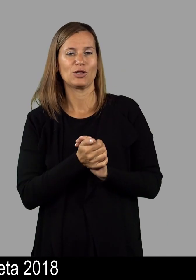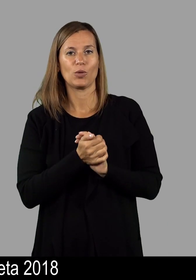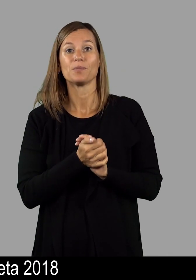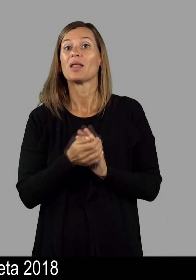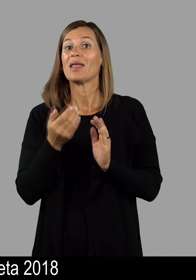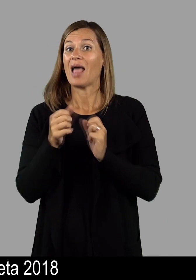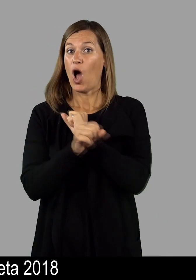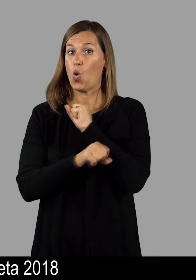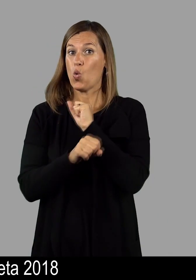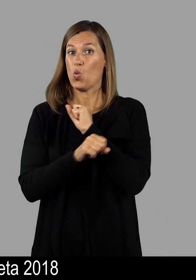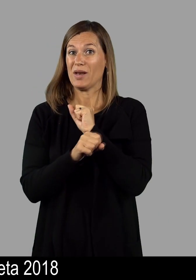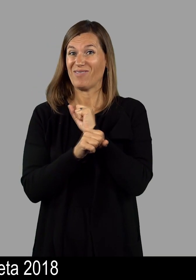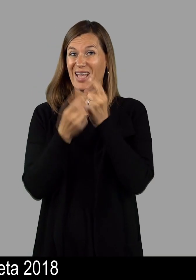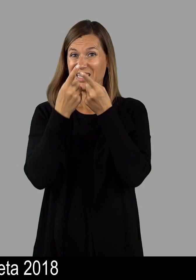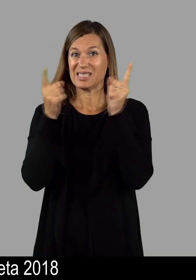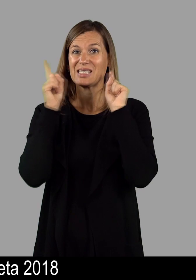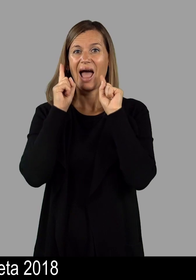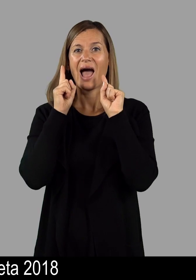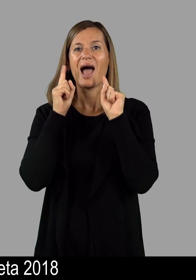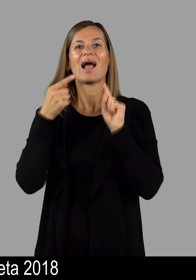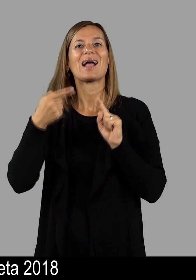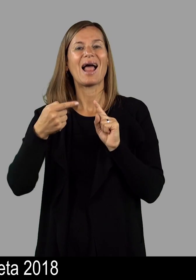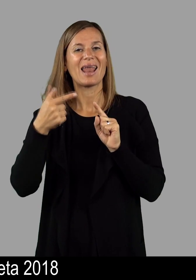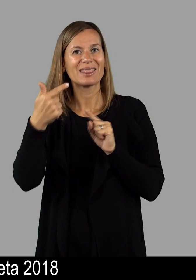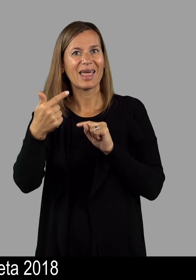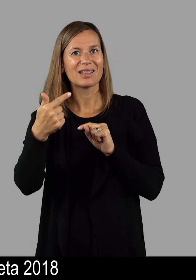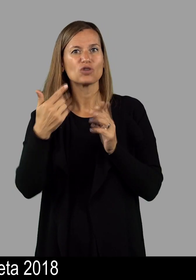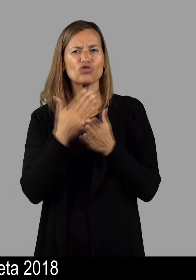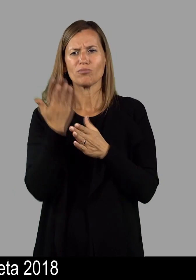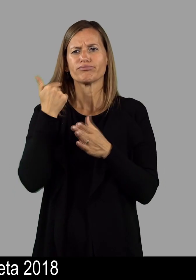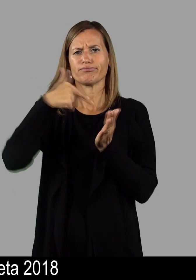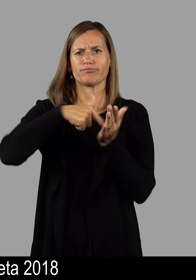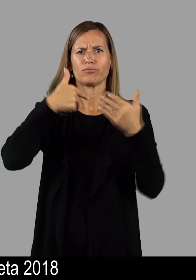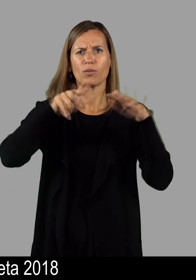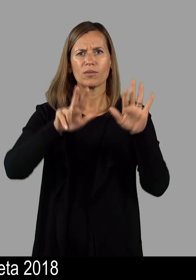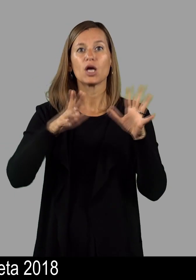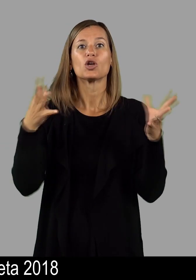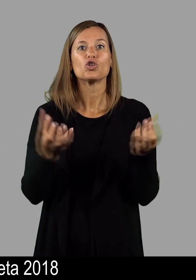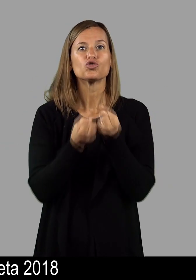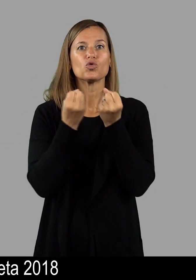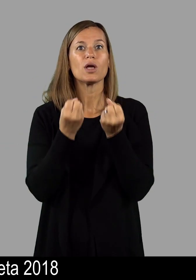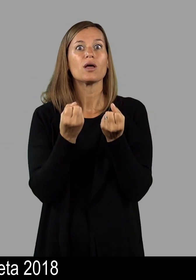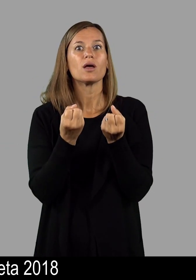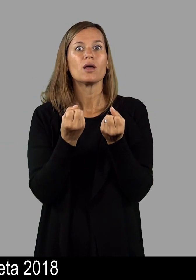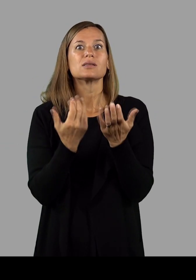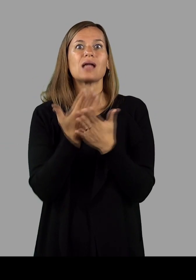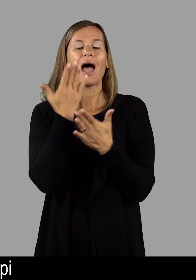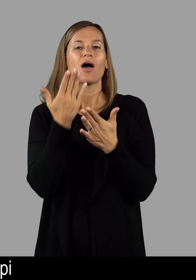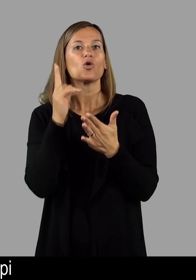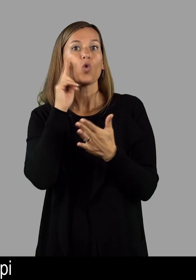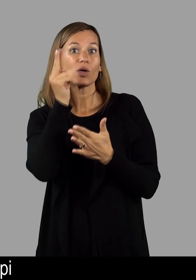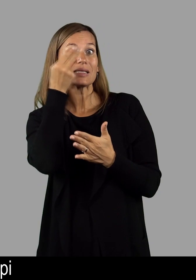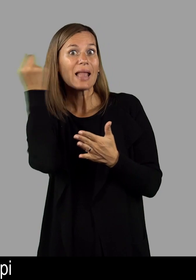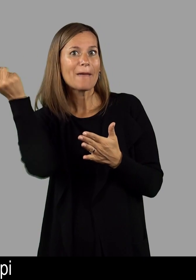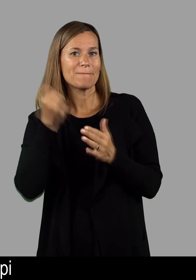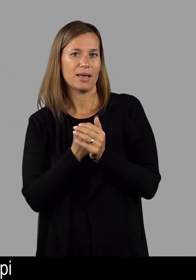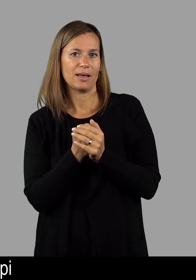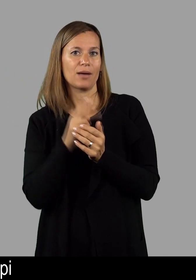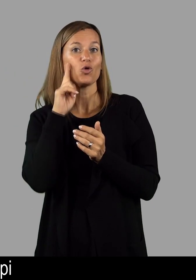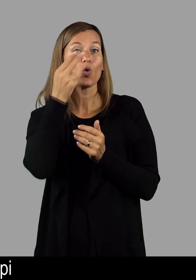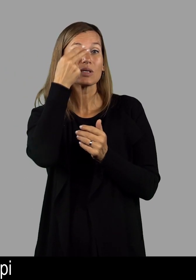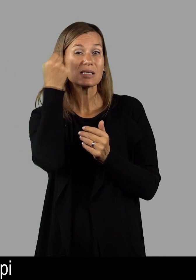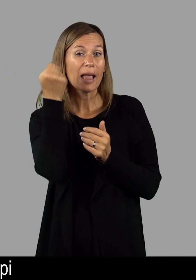Univerzi Gallaudet pa so že leta 2018 predstavili rešitev za gluhoslepega. V tem primeru je